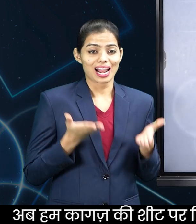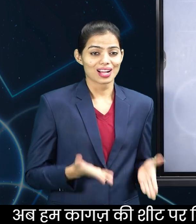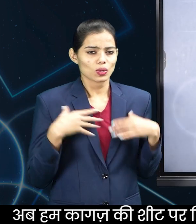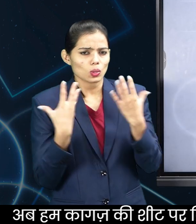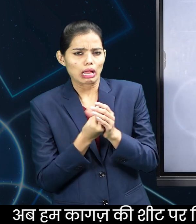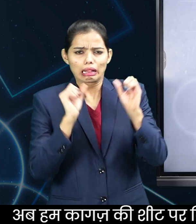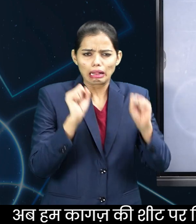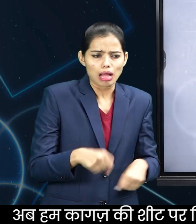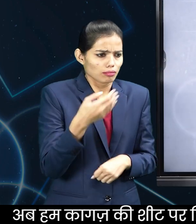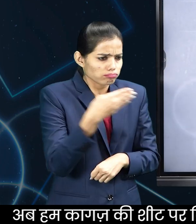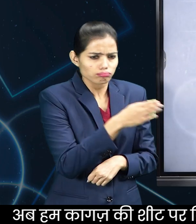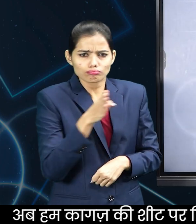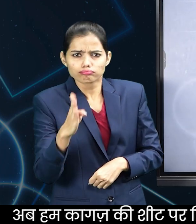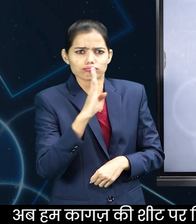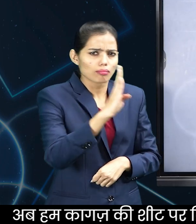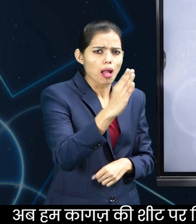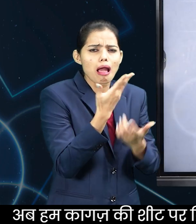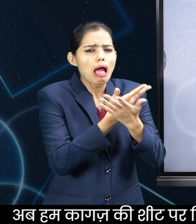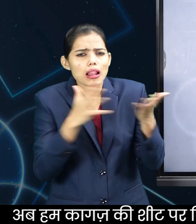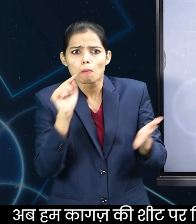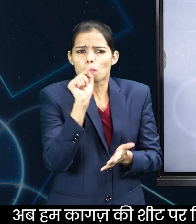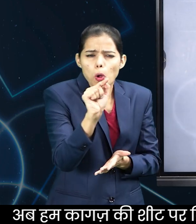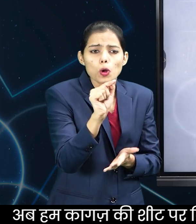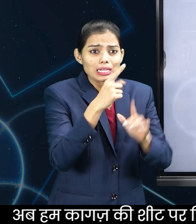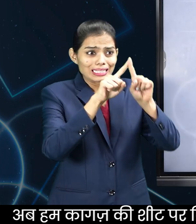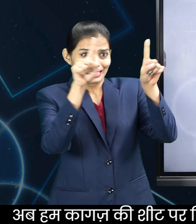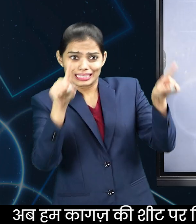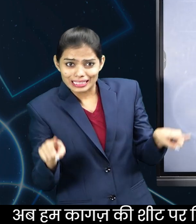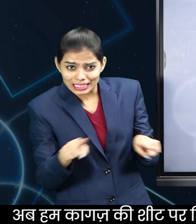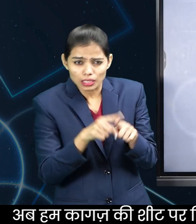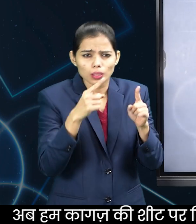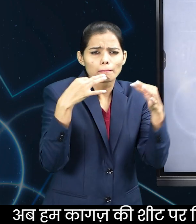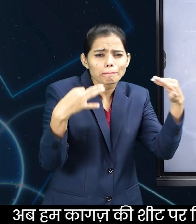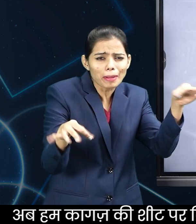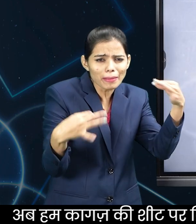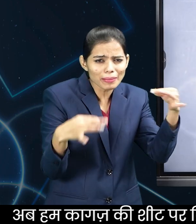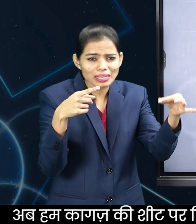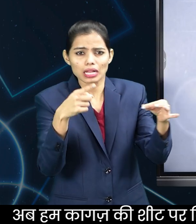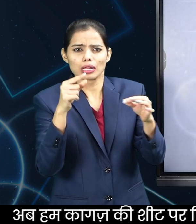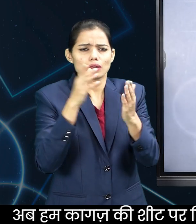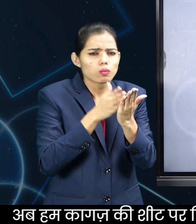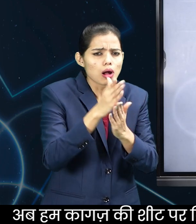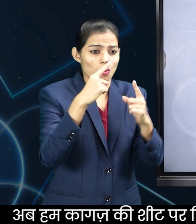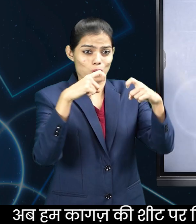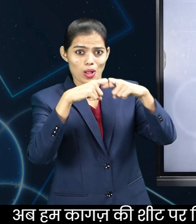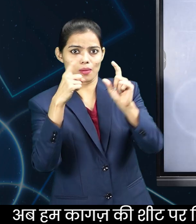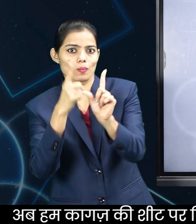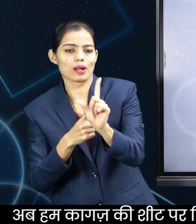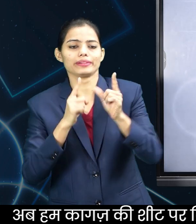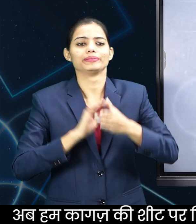अब हम कागज की शीट पर किसी भी बिंदु को एक जोड़ी x, y द्वारा वर्णित